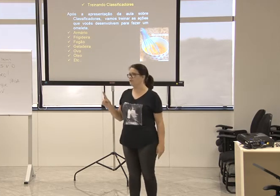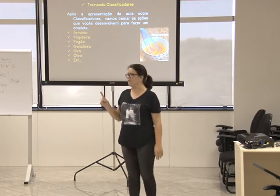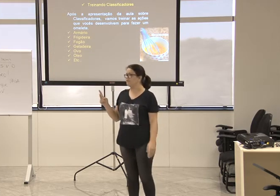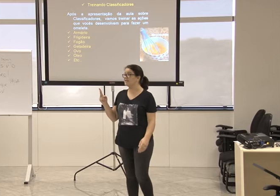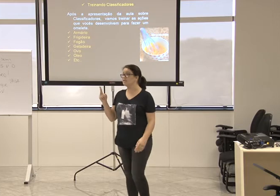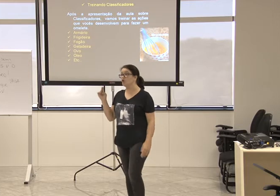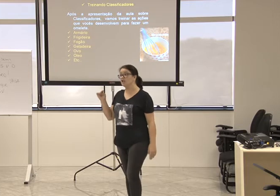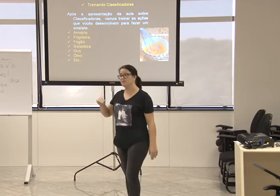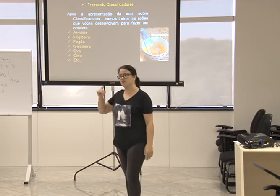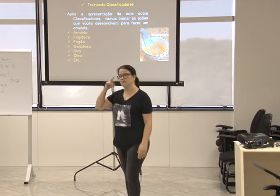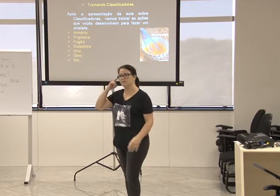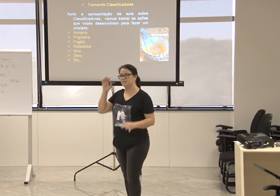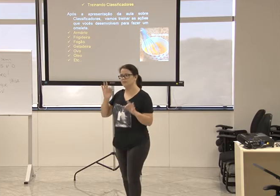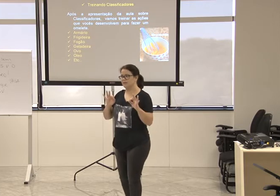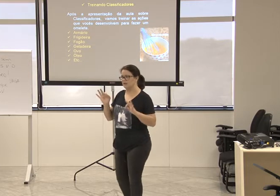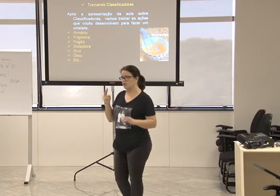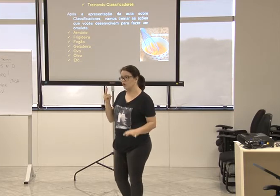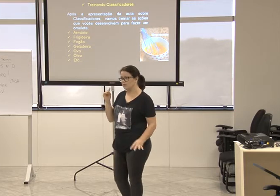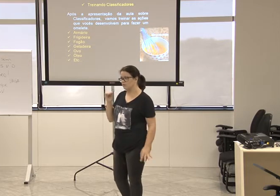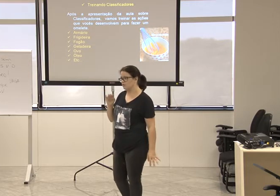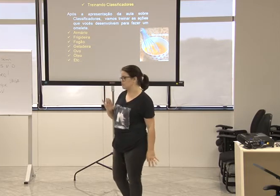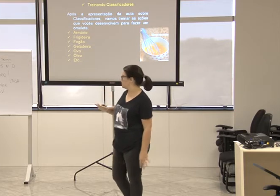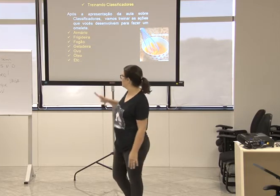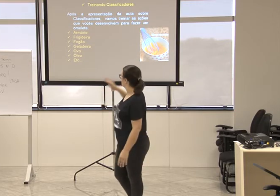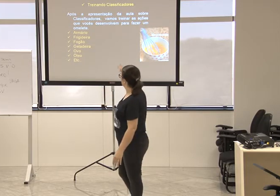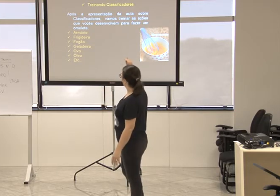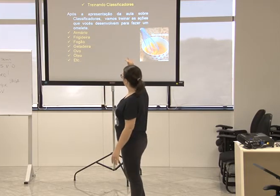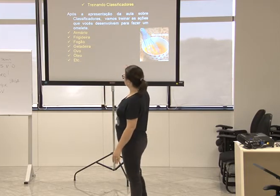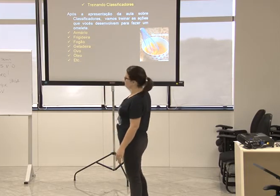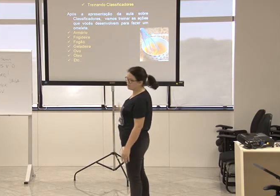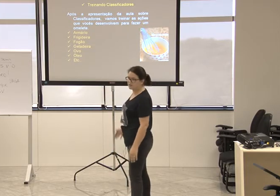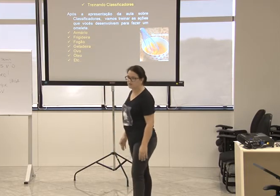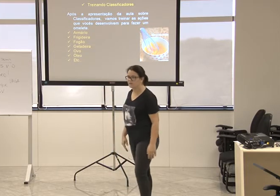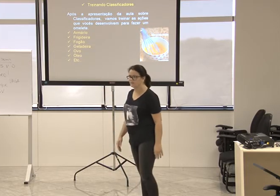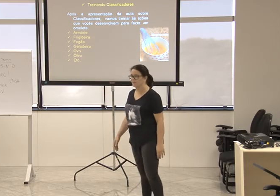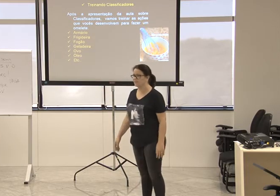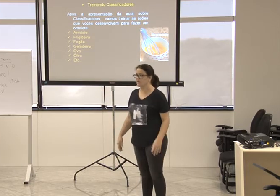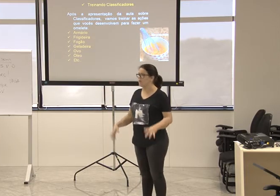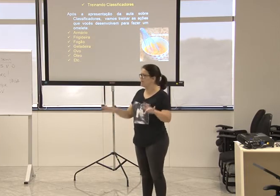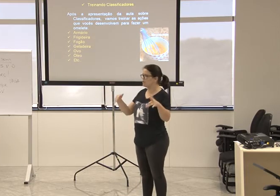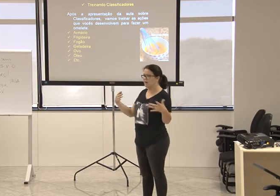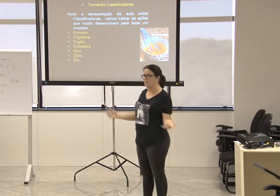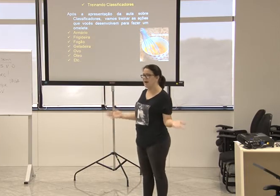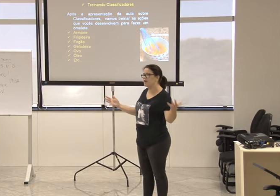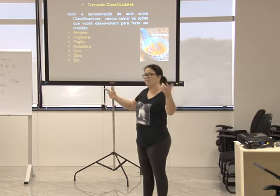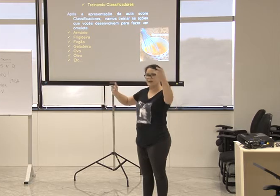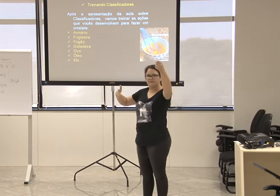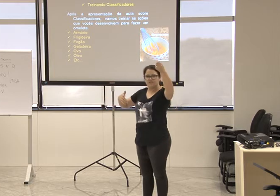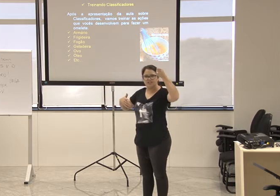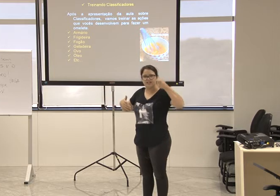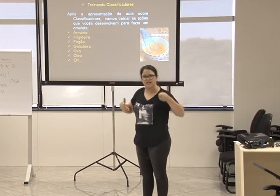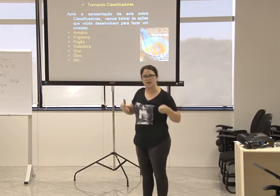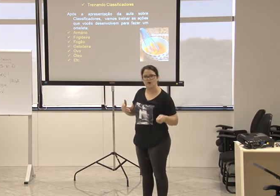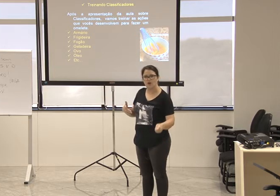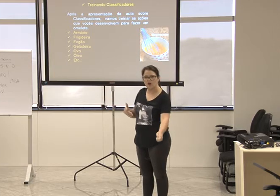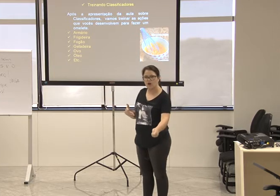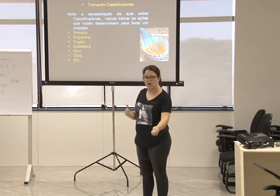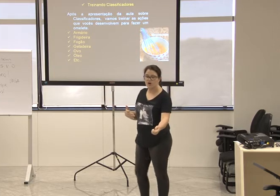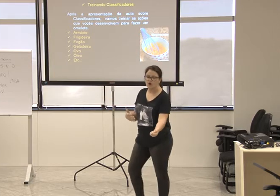para vocês 2 minutos para vocês pensarem. 2 minutos só. Como vocês vão fazer? Então, abra um armário, pega a frigideira, coloca. Ou